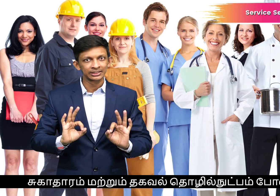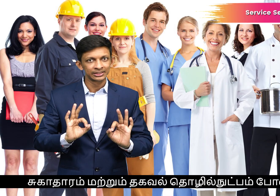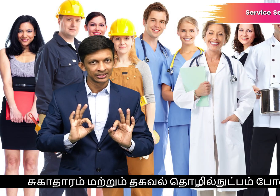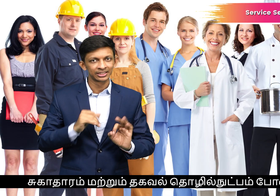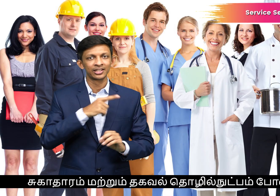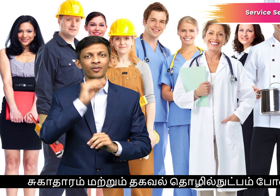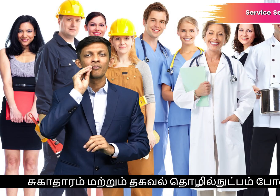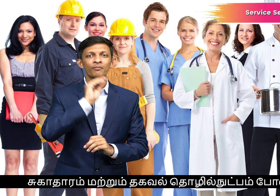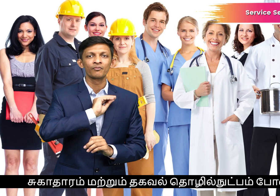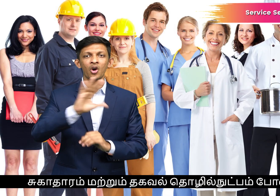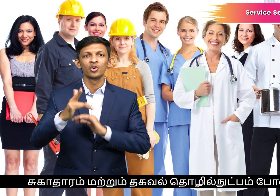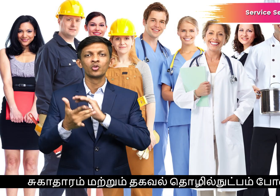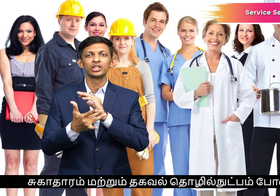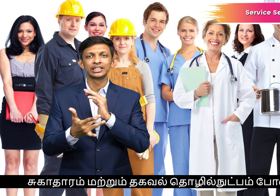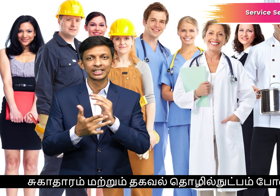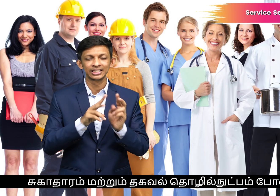அடங்கும்.